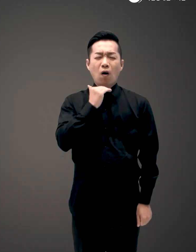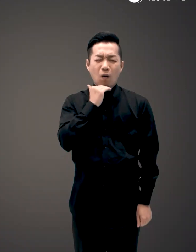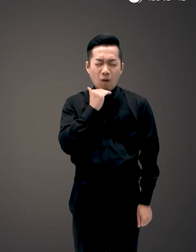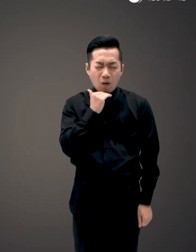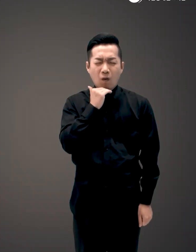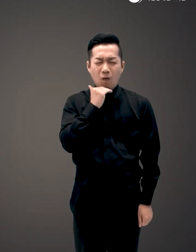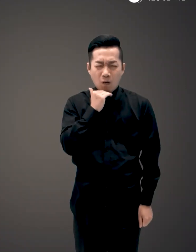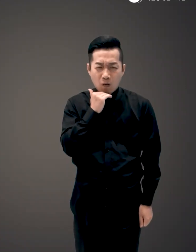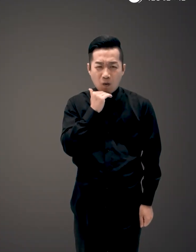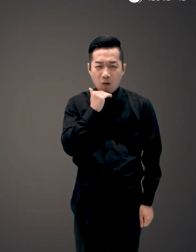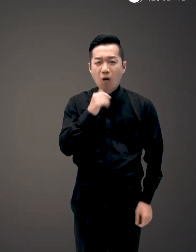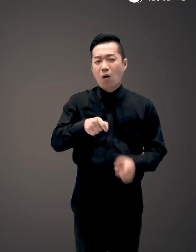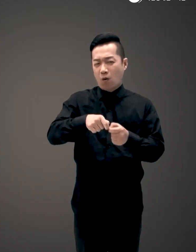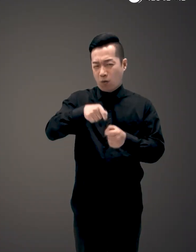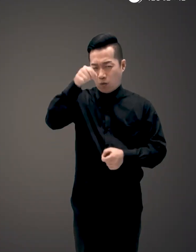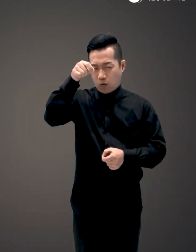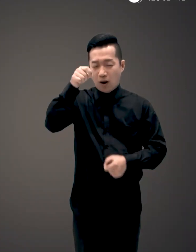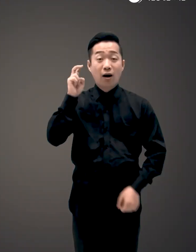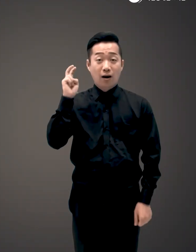분들이 정말